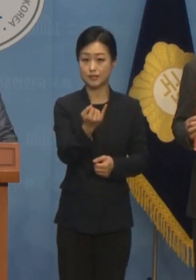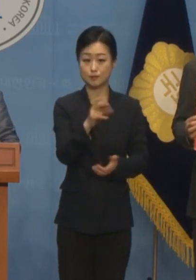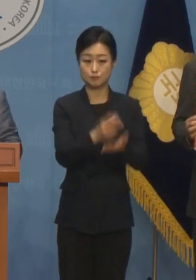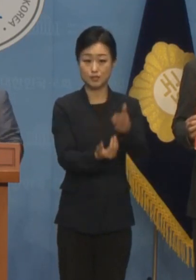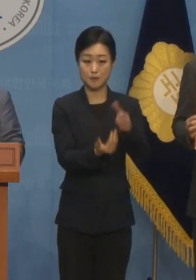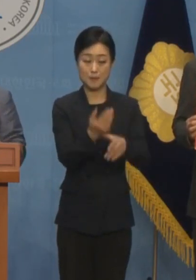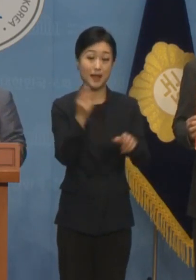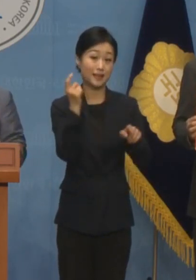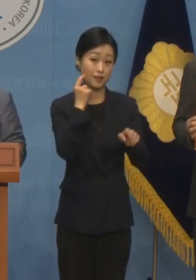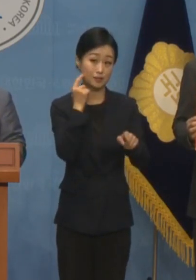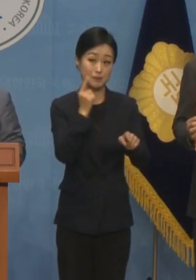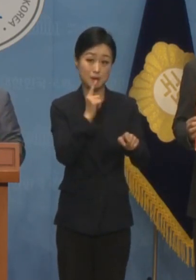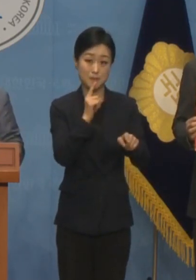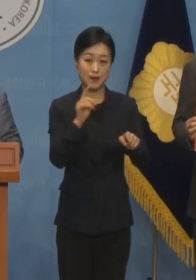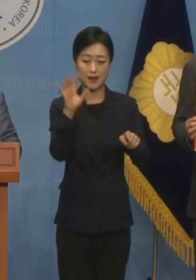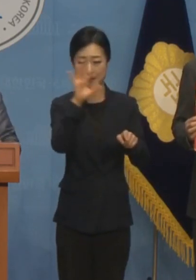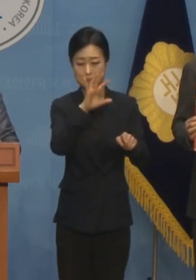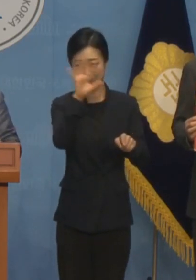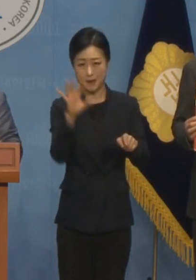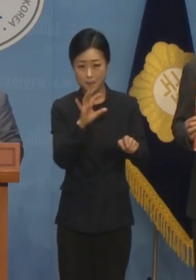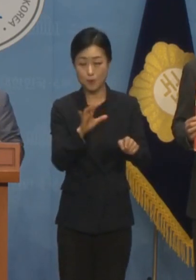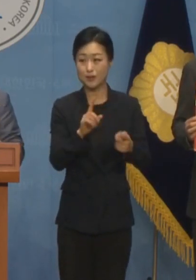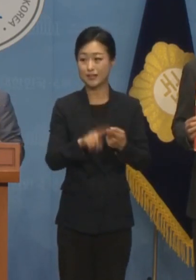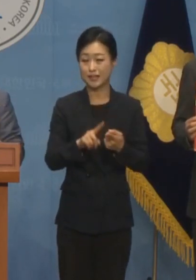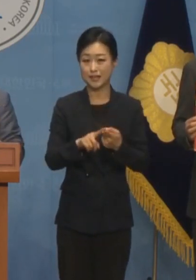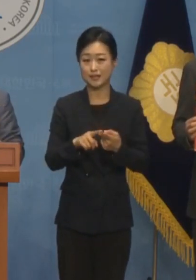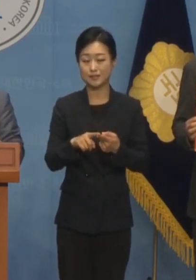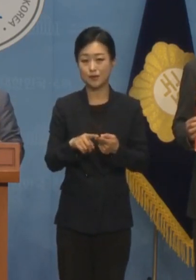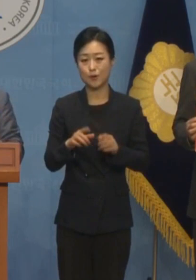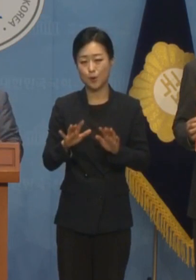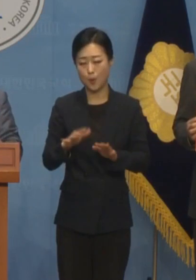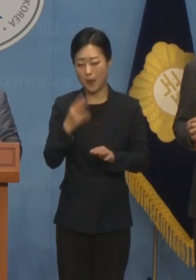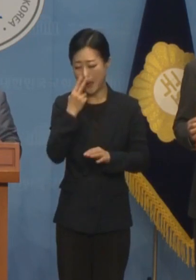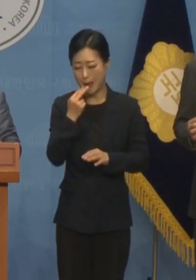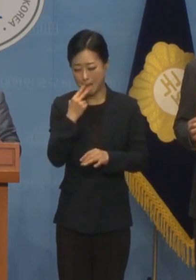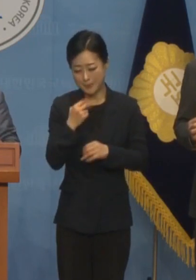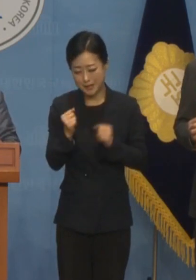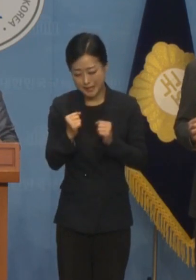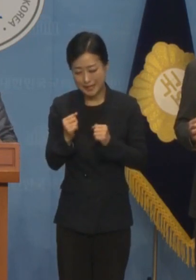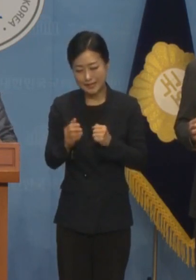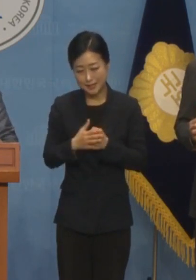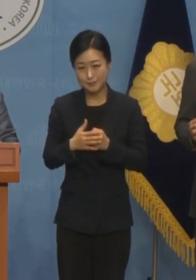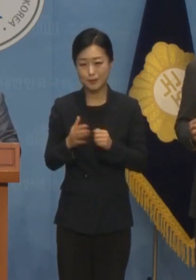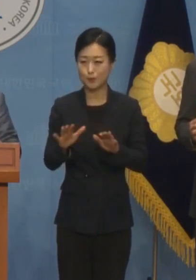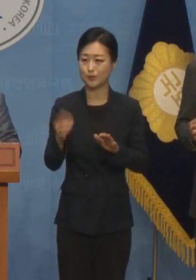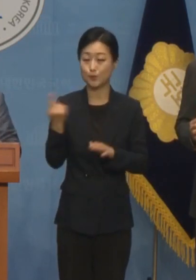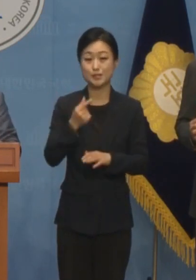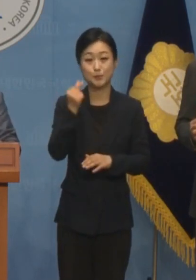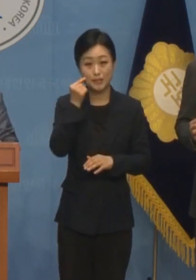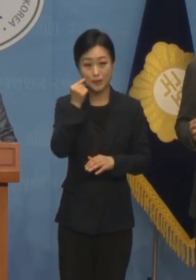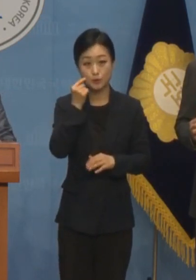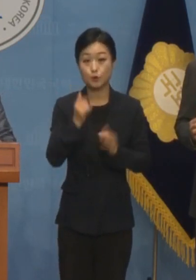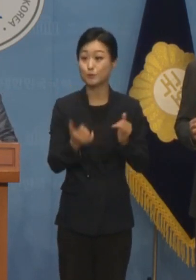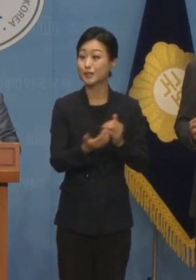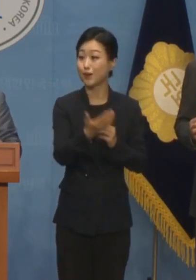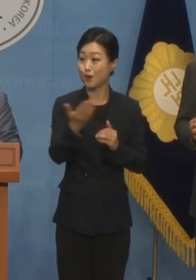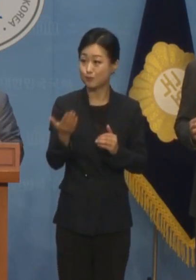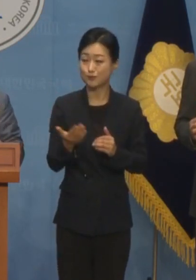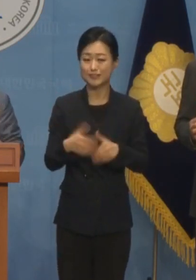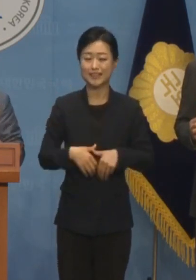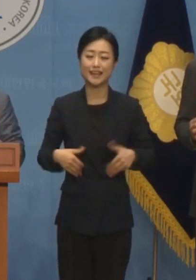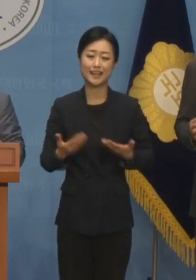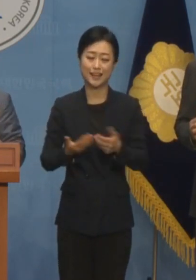일당이 거짓말한 걸 반박해 주셨으면 너무 좋았을 텐데 심한 감기 몸살로 기자님들께 또 지금 생중계로 보신 국민들께 깊은